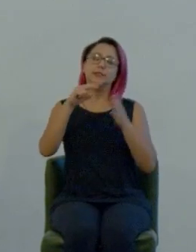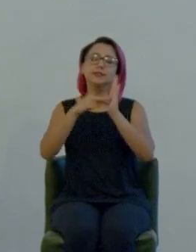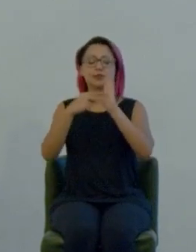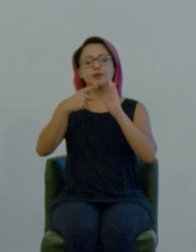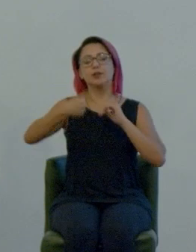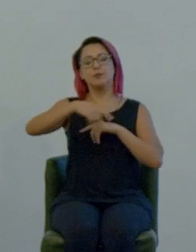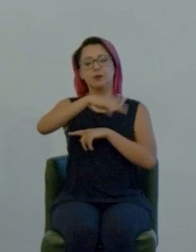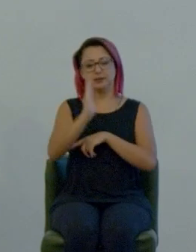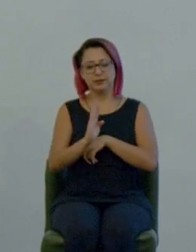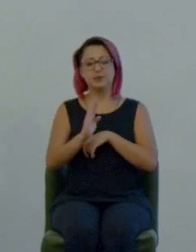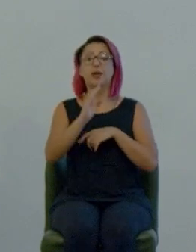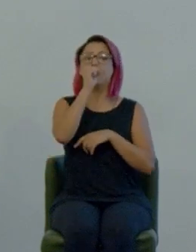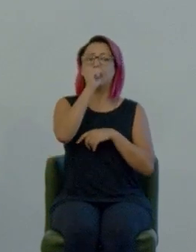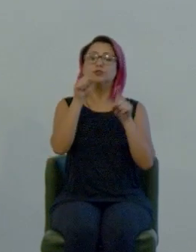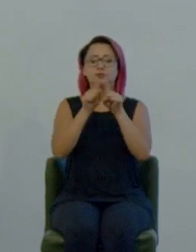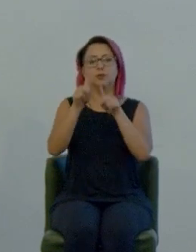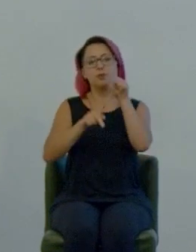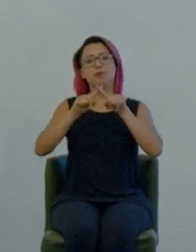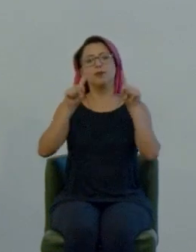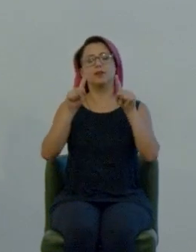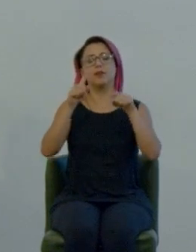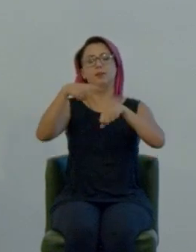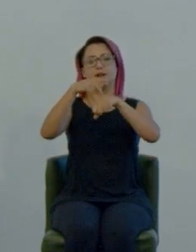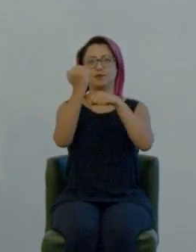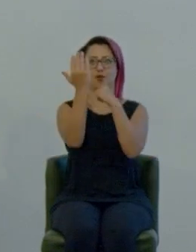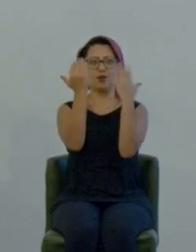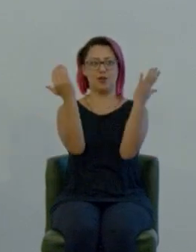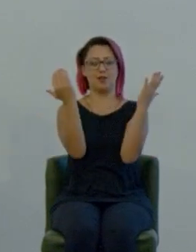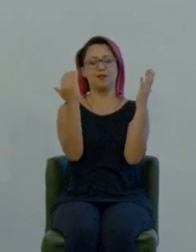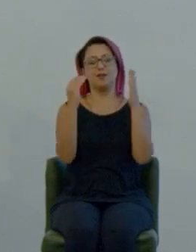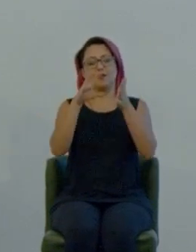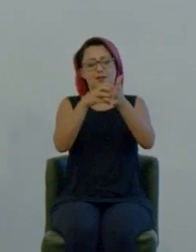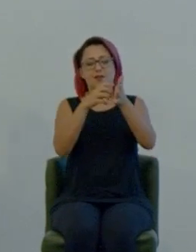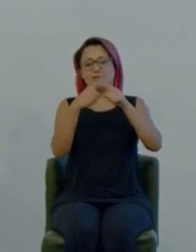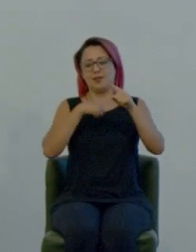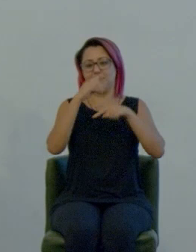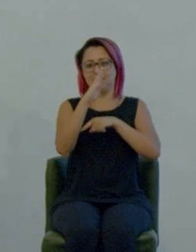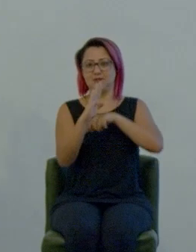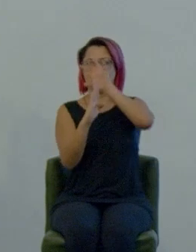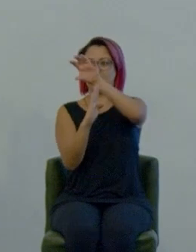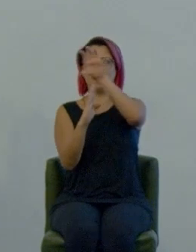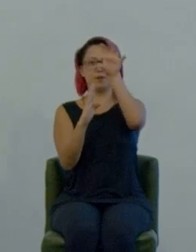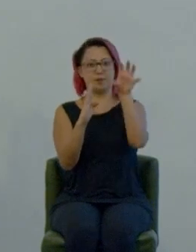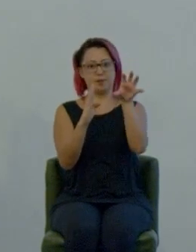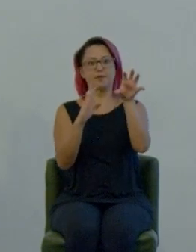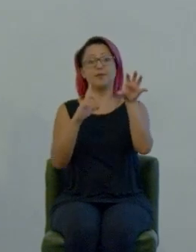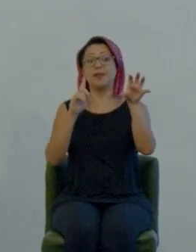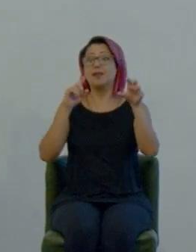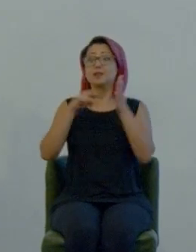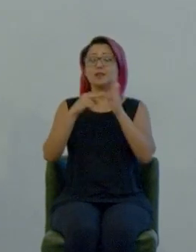nos países vizinhos. Não tem nenhum lugar do mundo que tanta gente que vive em isolamento, que não quer de fato estabelecer um contato